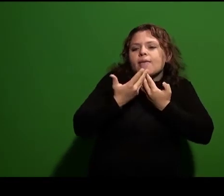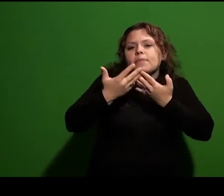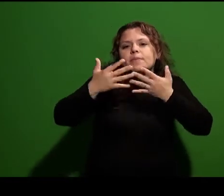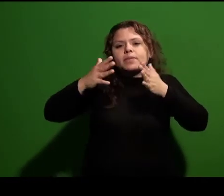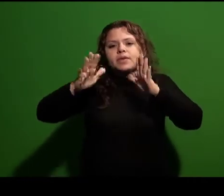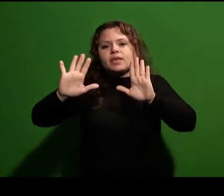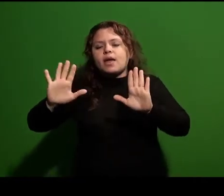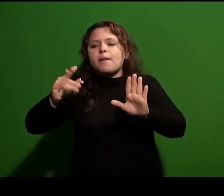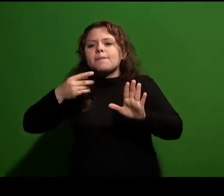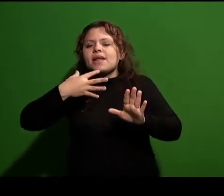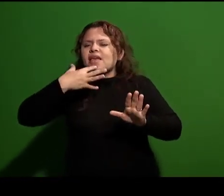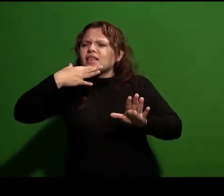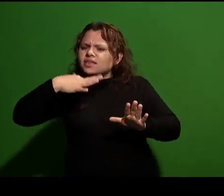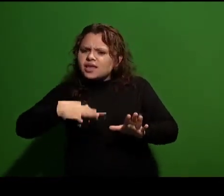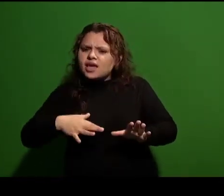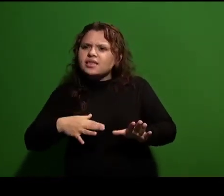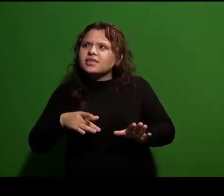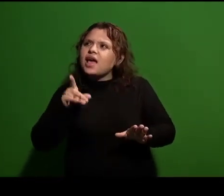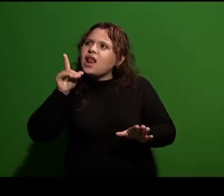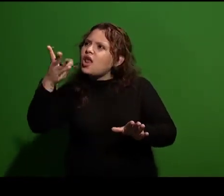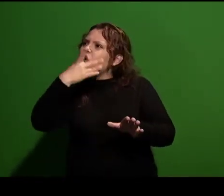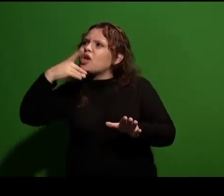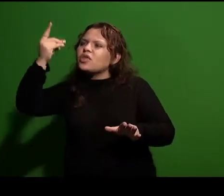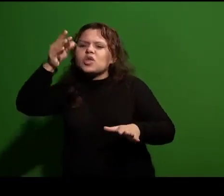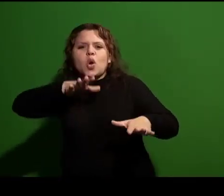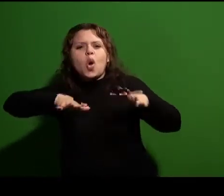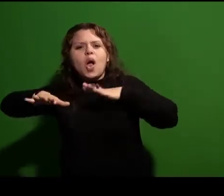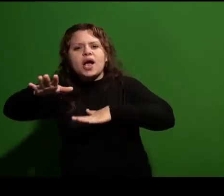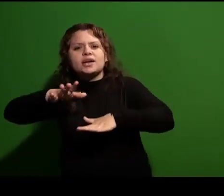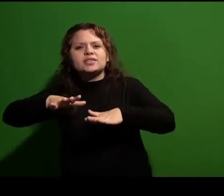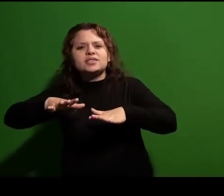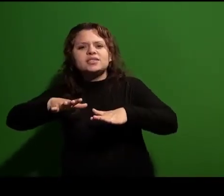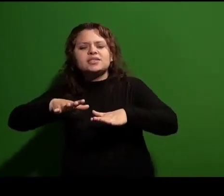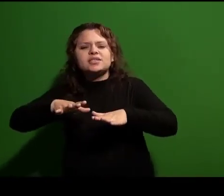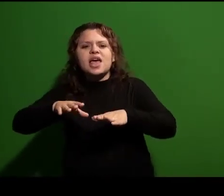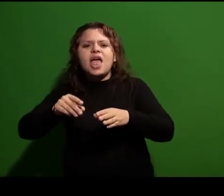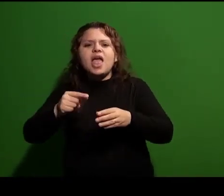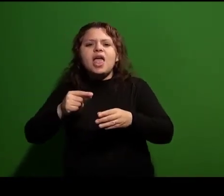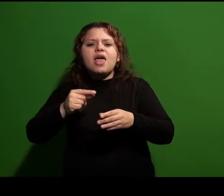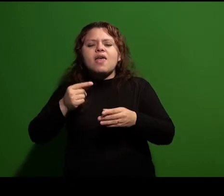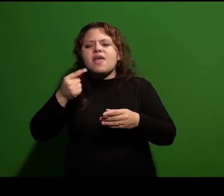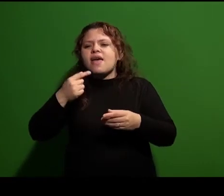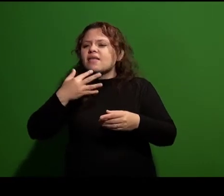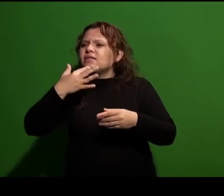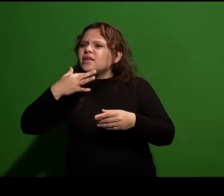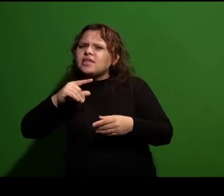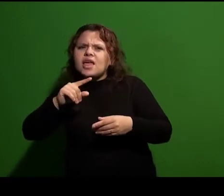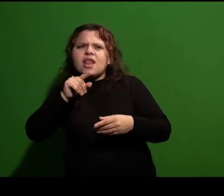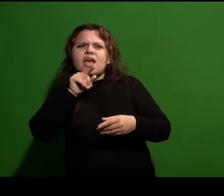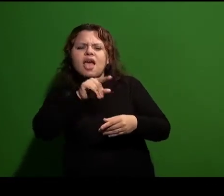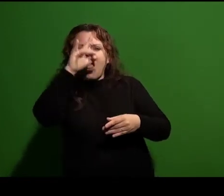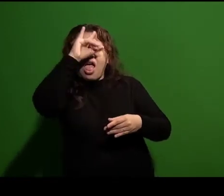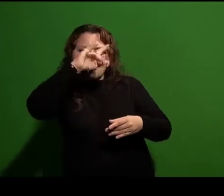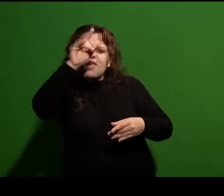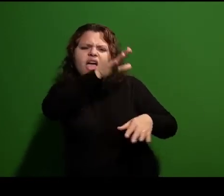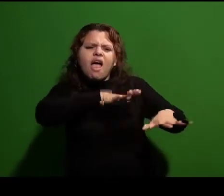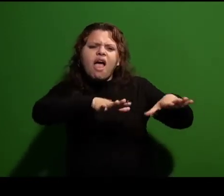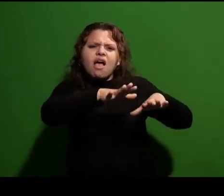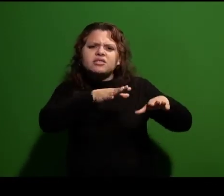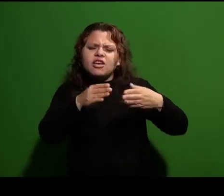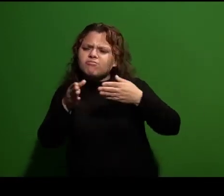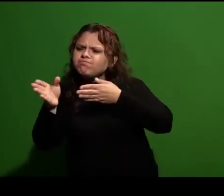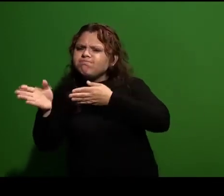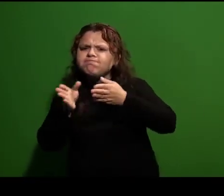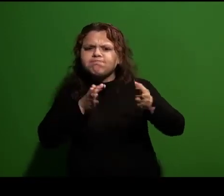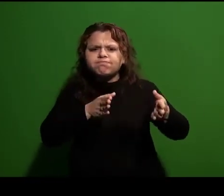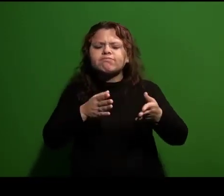oscuridad, para que pueda distinguir entre la operación del Espíritu de Dios y la del espíritu del enemigo. Abran las puertas,